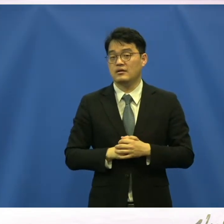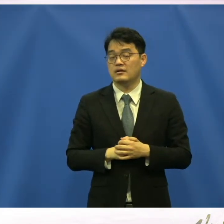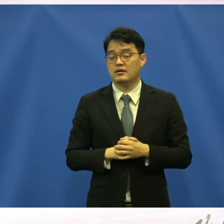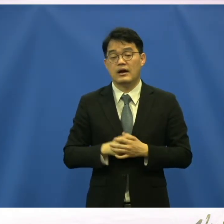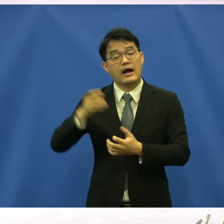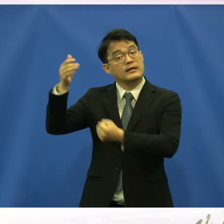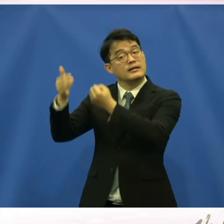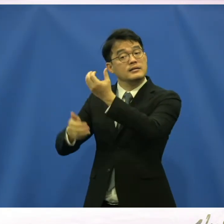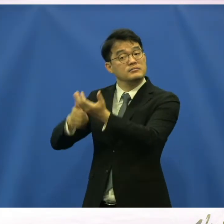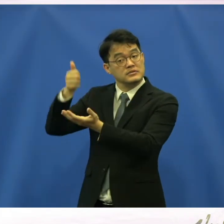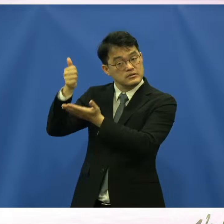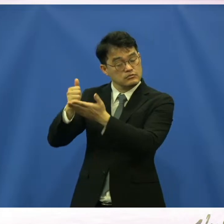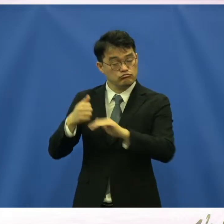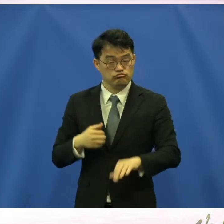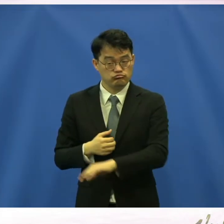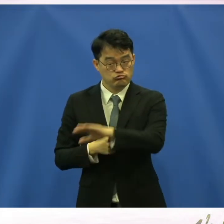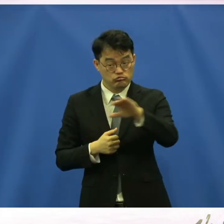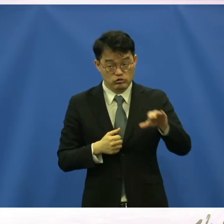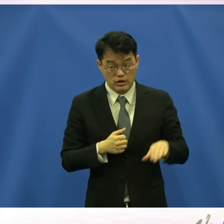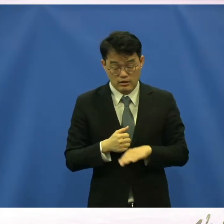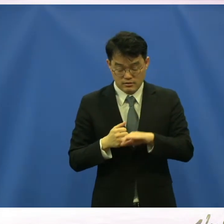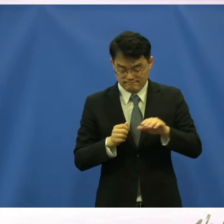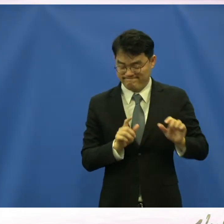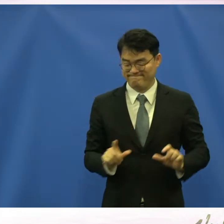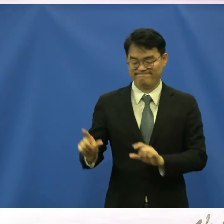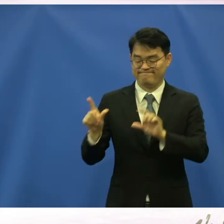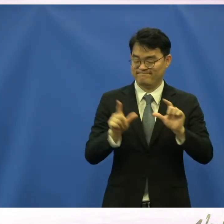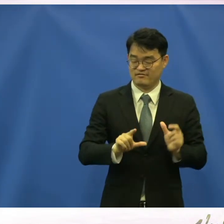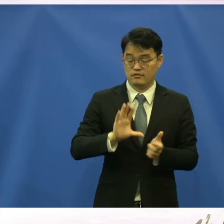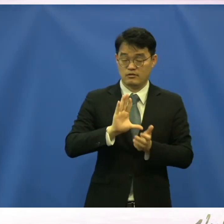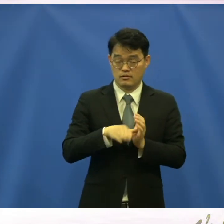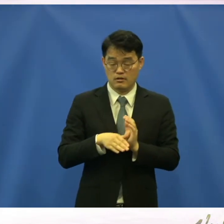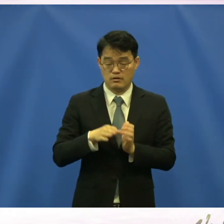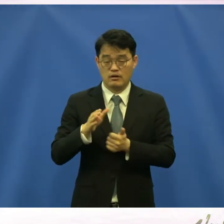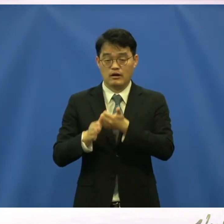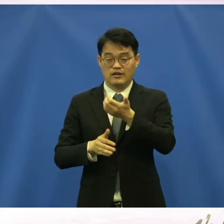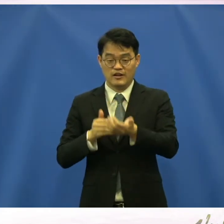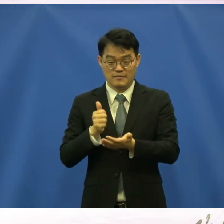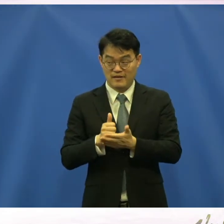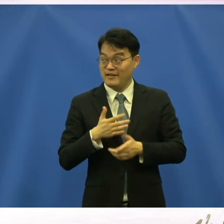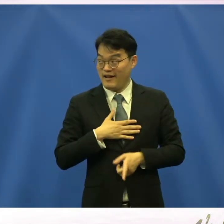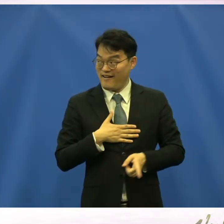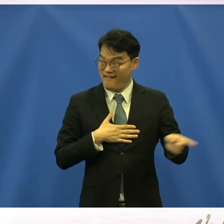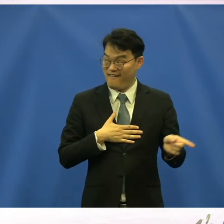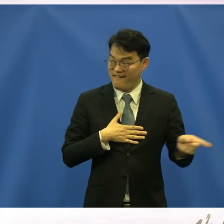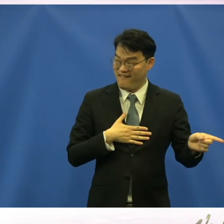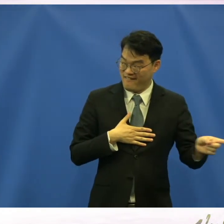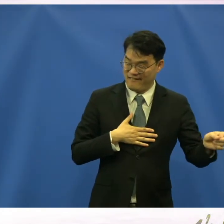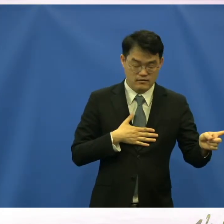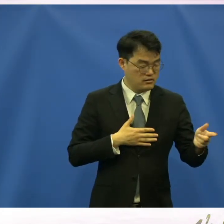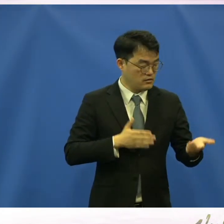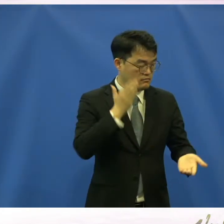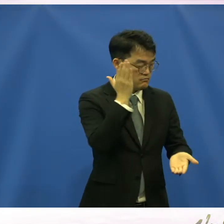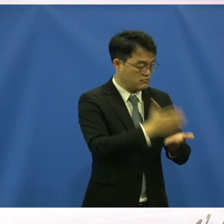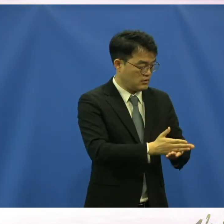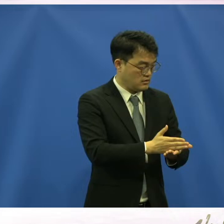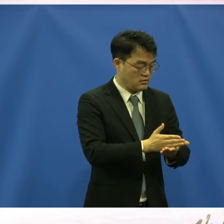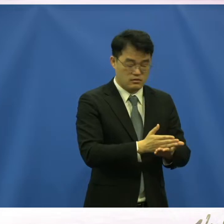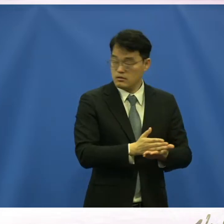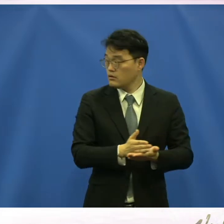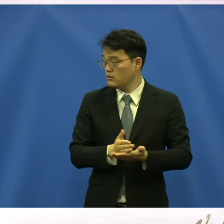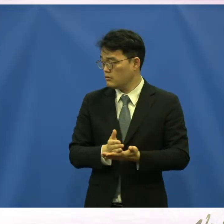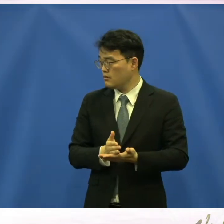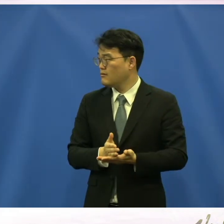하나님은 우리가 가는 길을 막으실 때가 있습니다. 의도적으로. 왜 막으시죠? 더 큰 재앙을 당하지 않도록. 그러니까 더